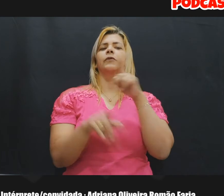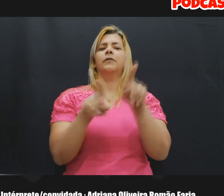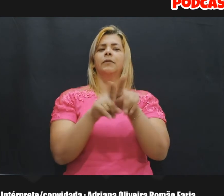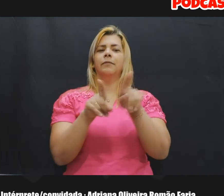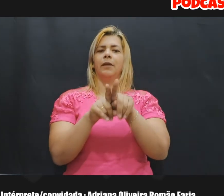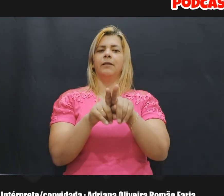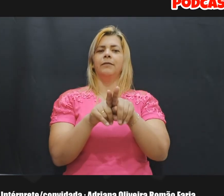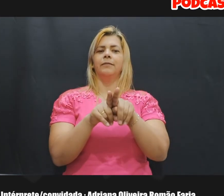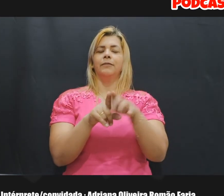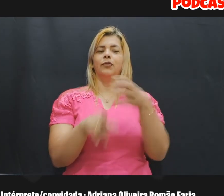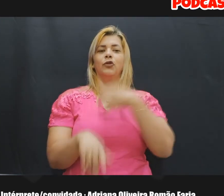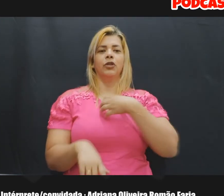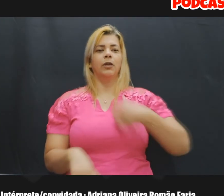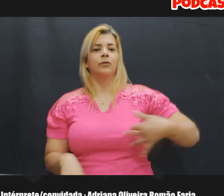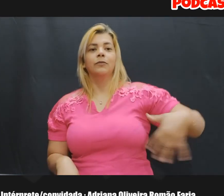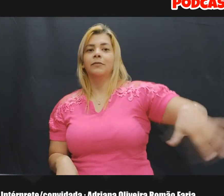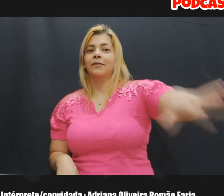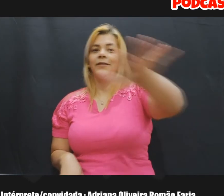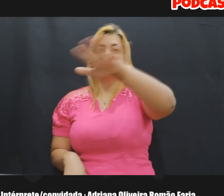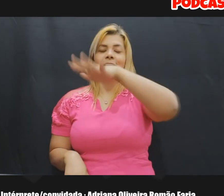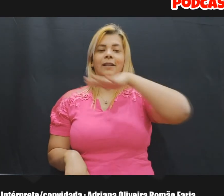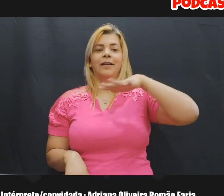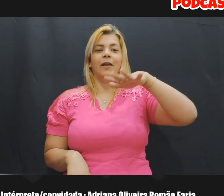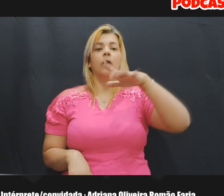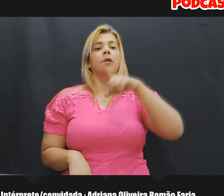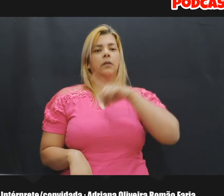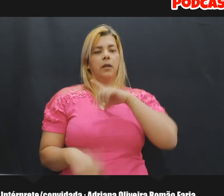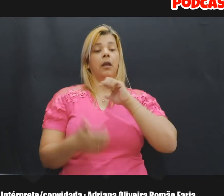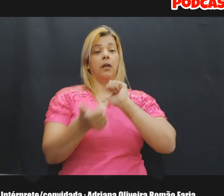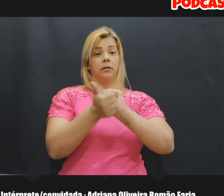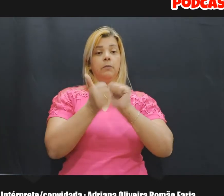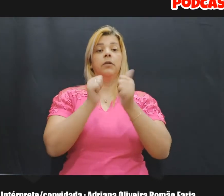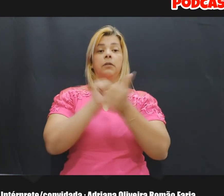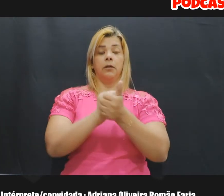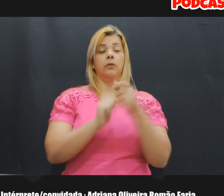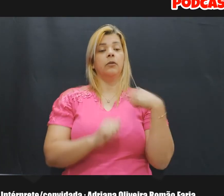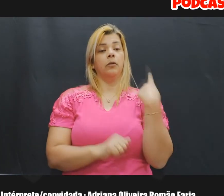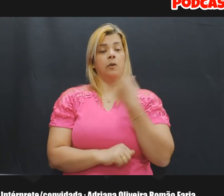forma geral, né? Nós estamos adaptando o nosso site, estamos